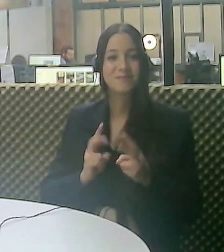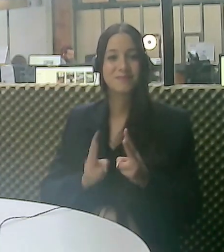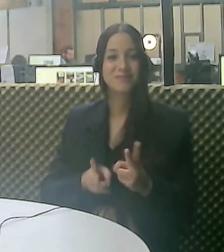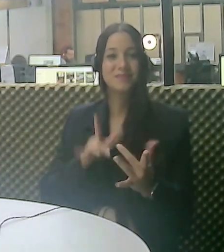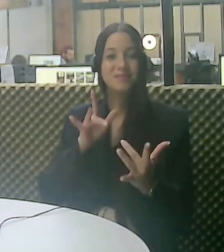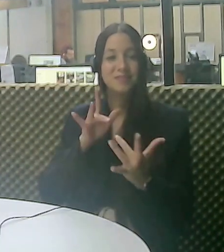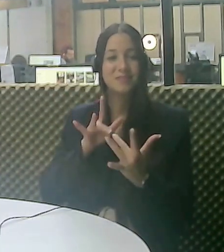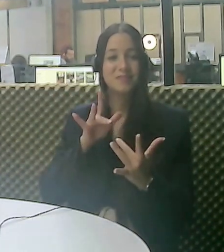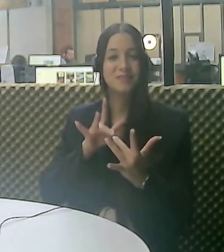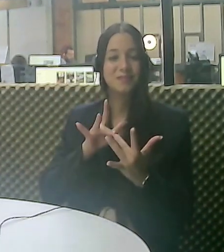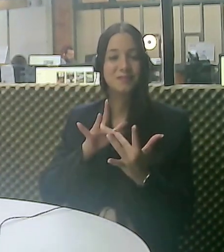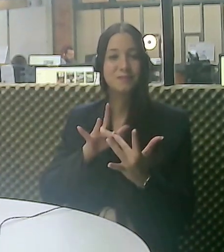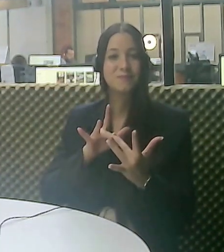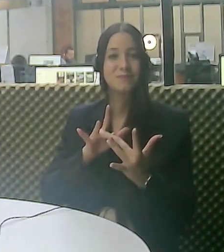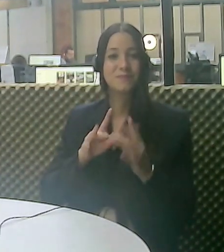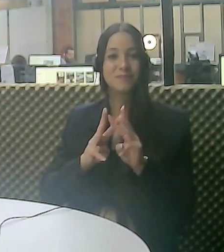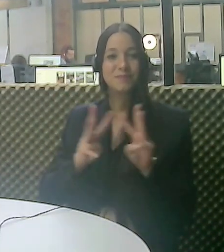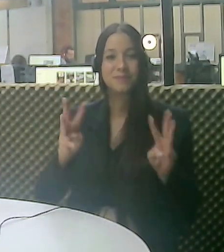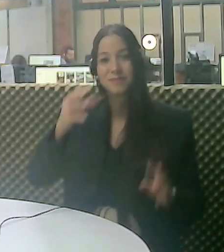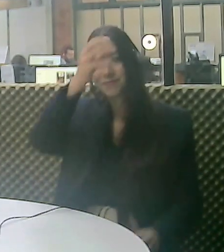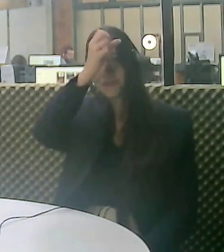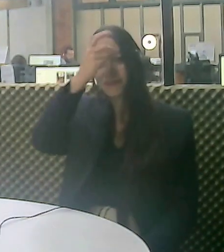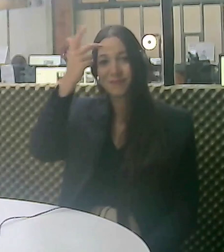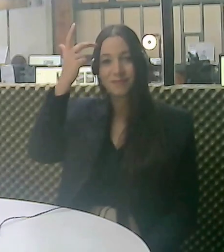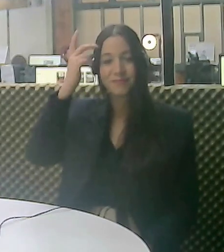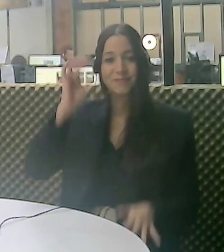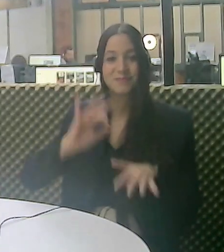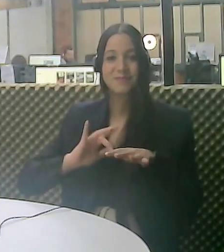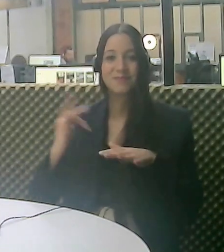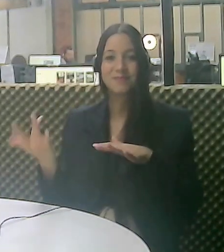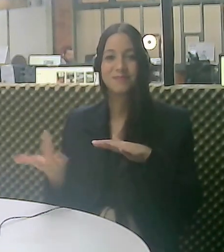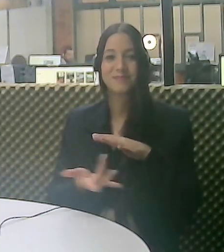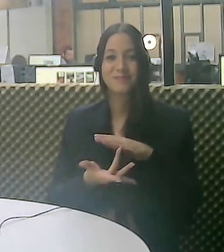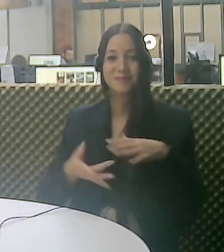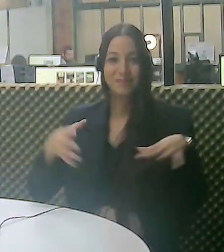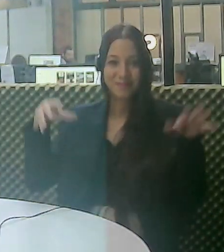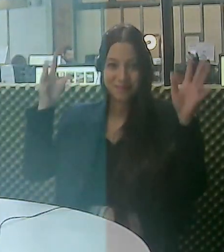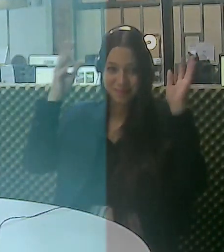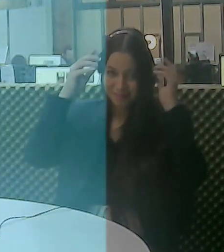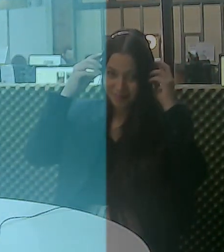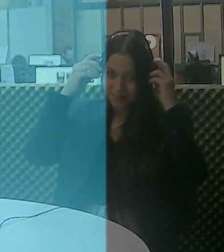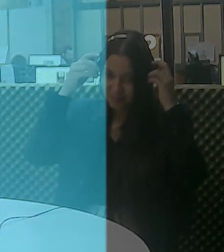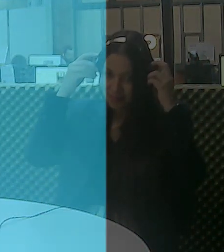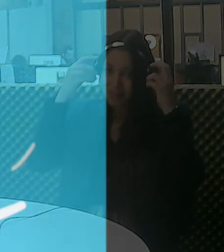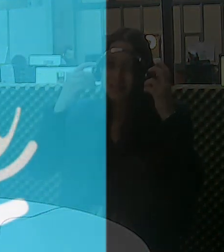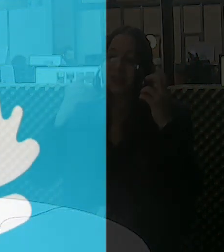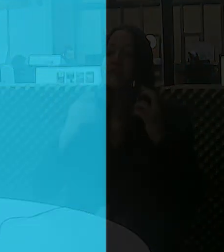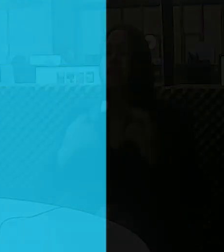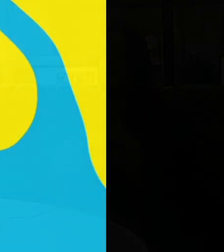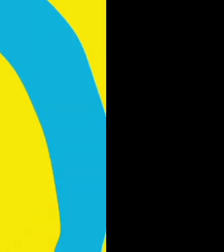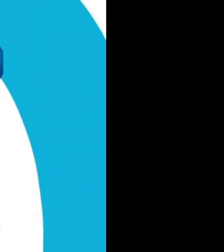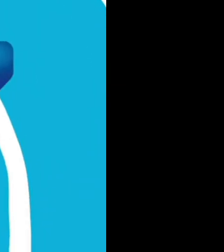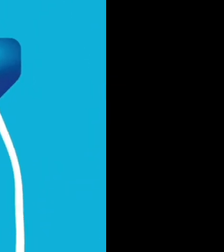Nossa Cidade. Continue conosco no portal da Prefeitura e nas redes sociais.